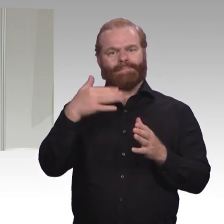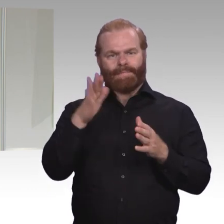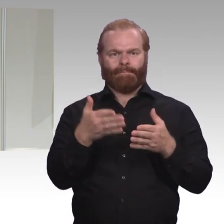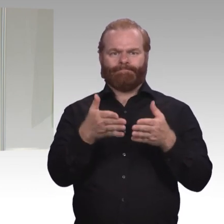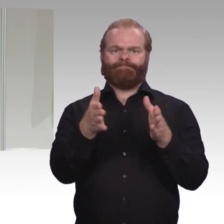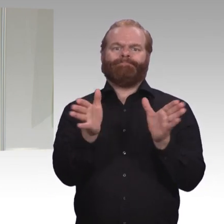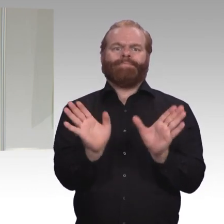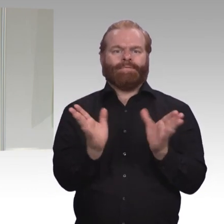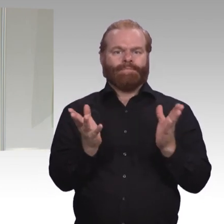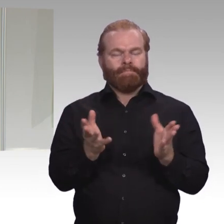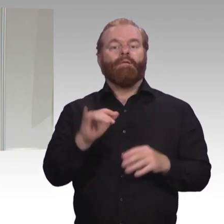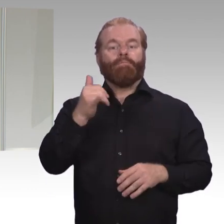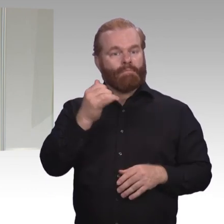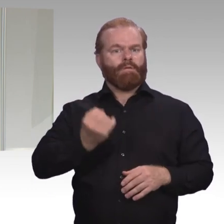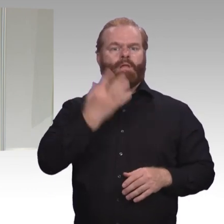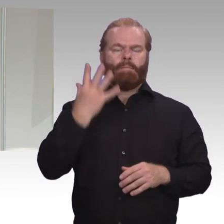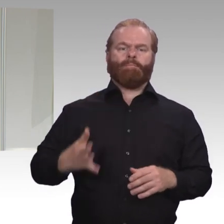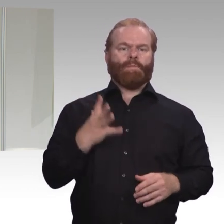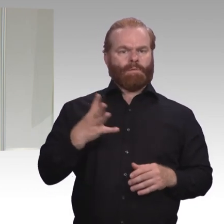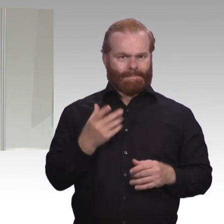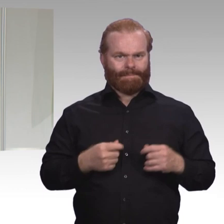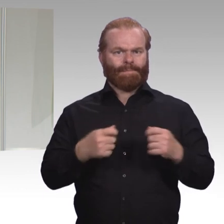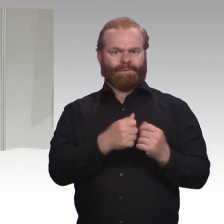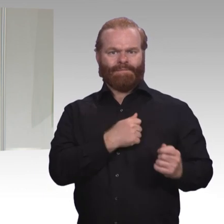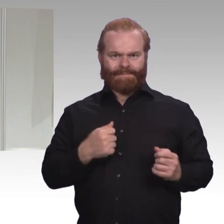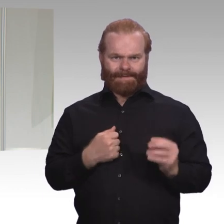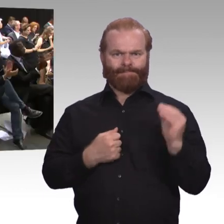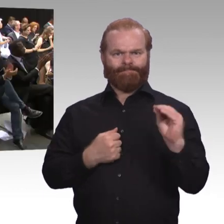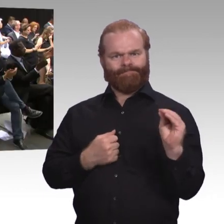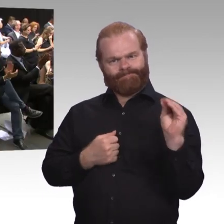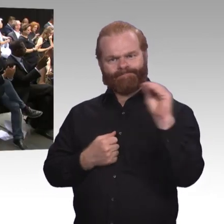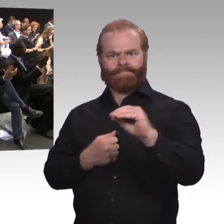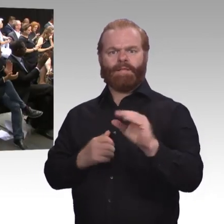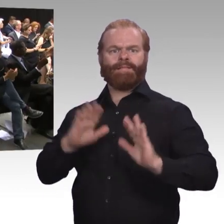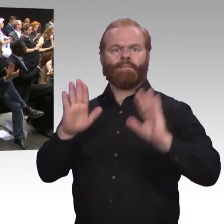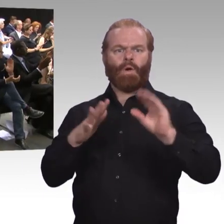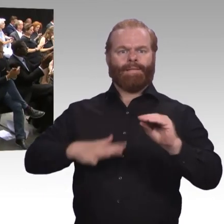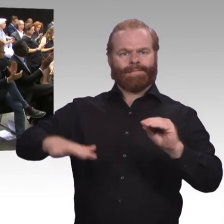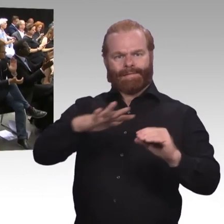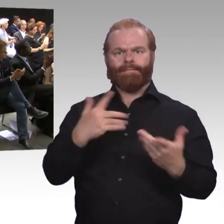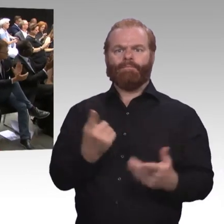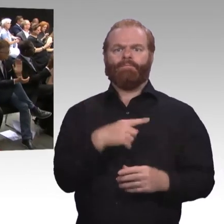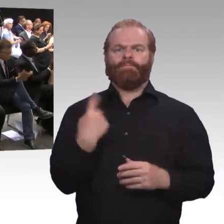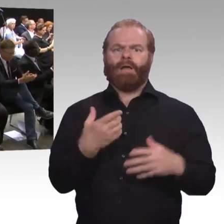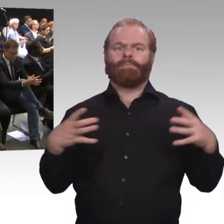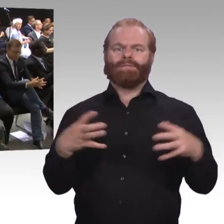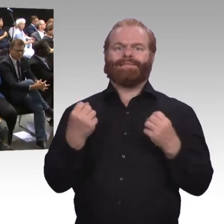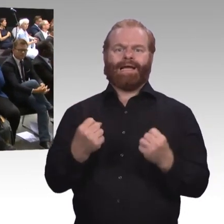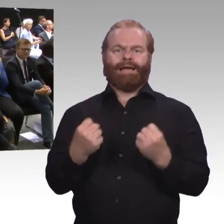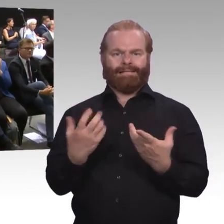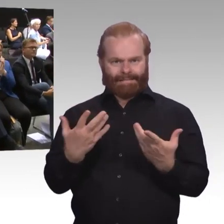Einschluss, wenn es gelingt, Russlands, der Abbau von Spannungen und die Bereitschaft zum